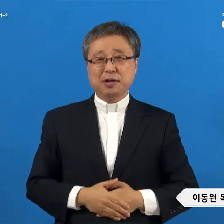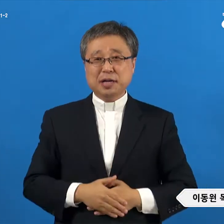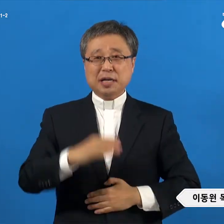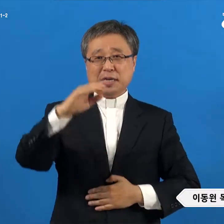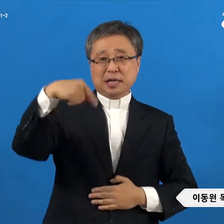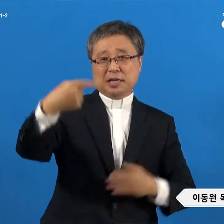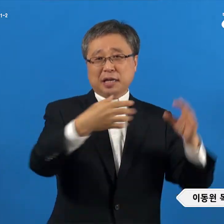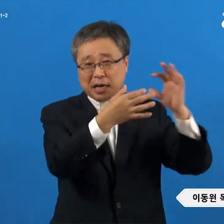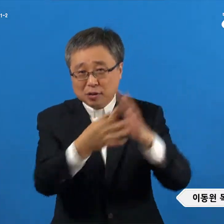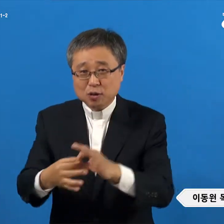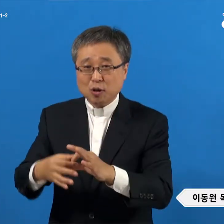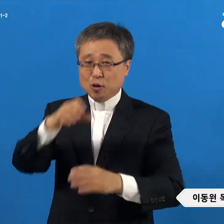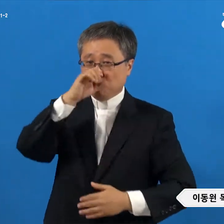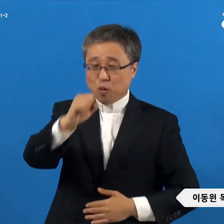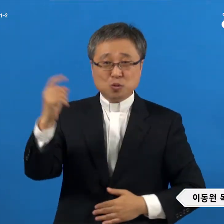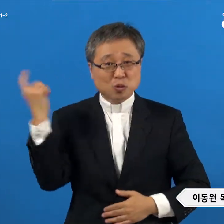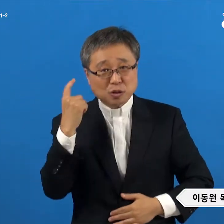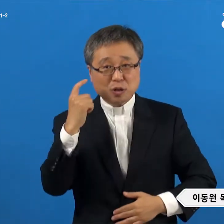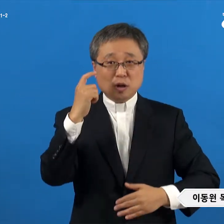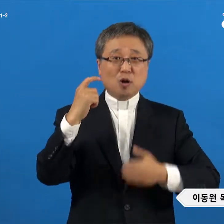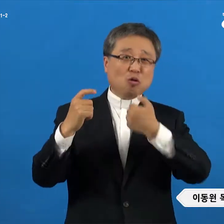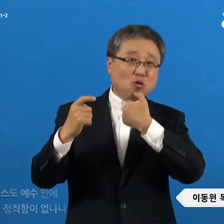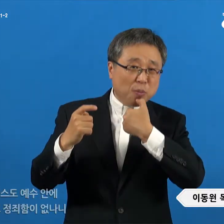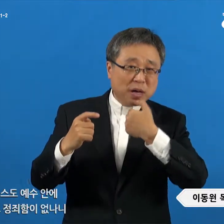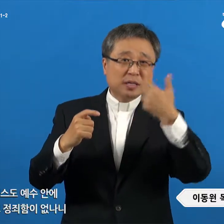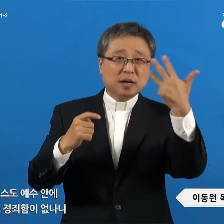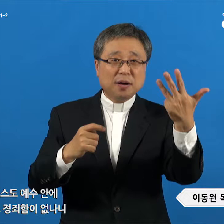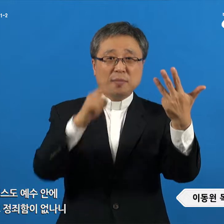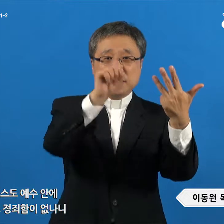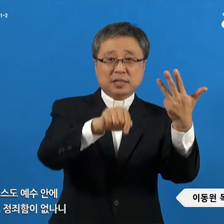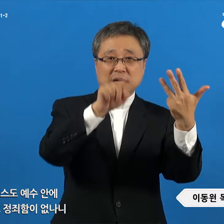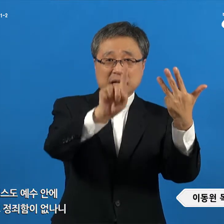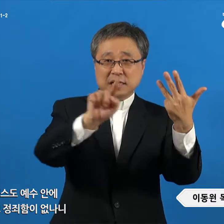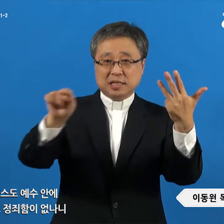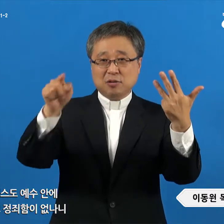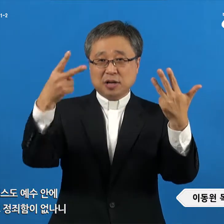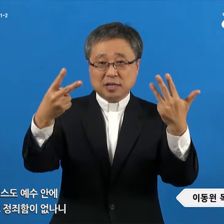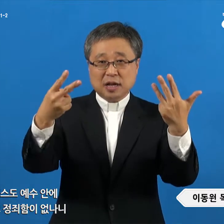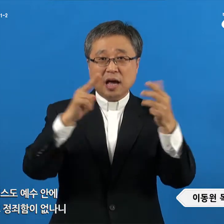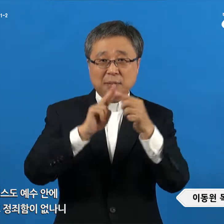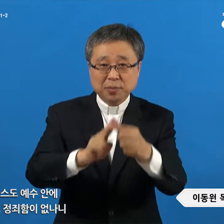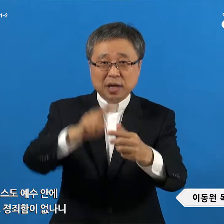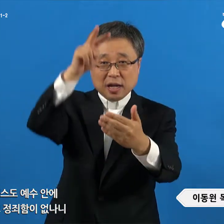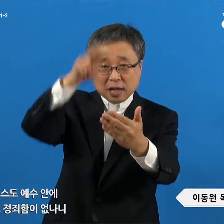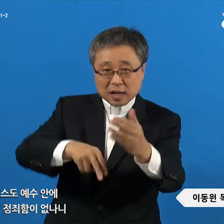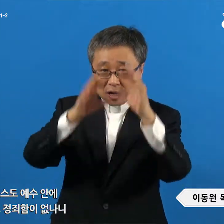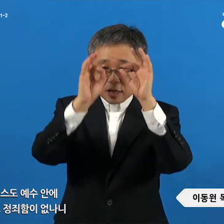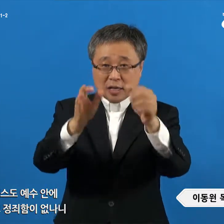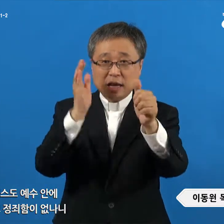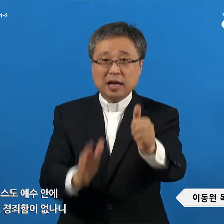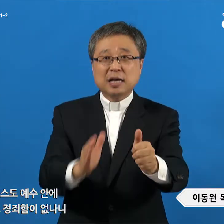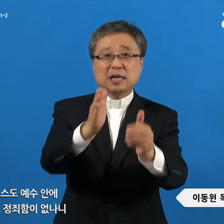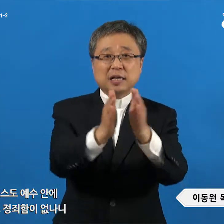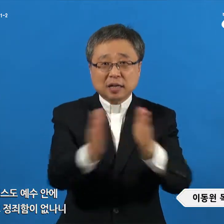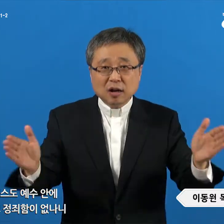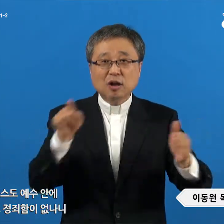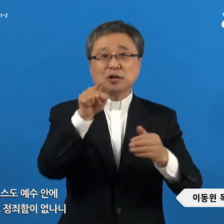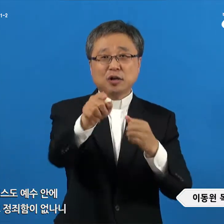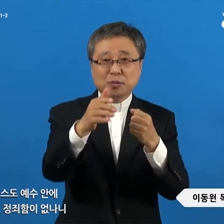그 뉴스를 들어보세요. 로마서 8장 1절과 2절입니다. 같이 읽습니다. 로마서 8장 1절 2절 시작. 그러므로 이제